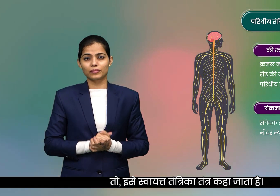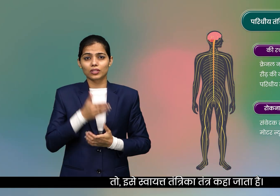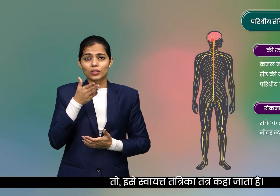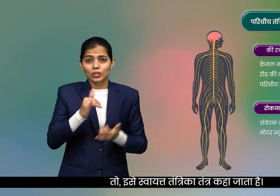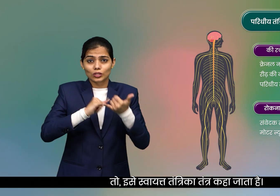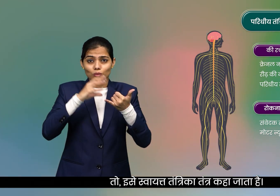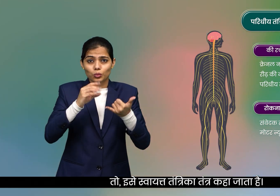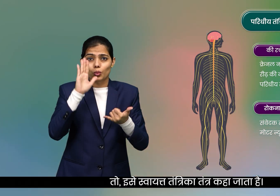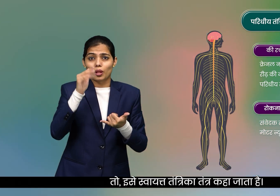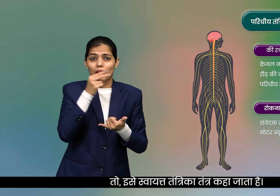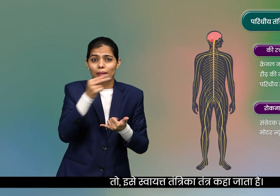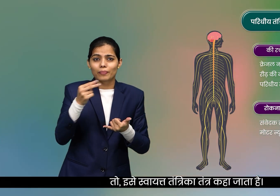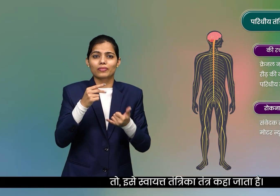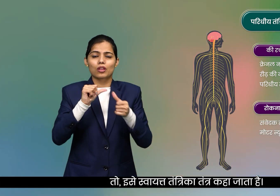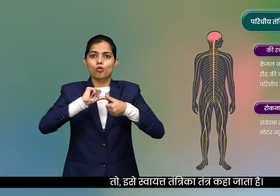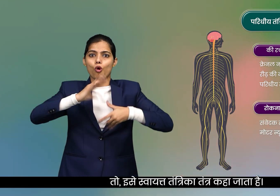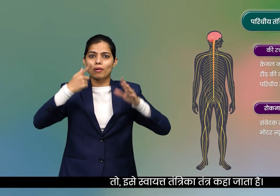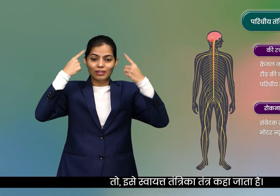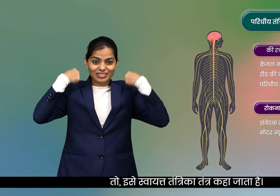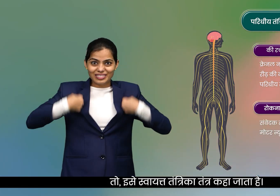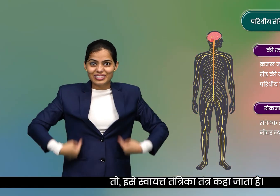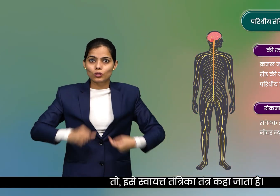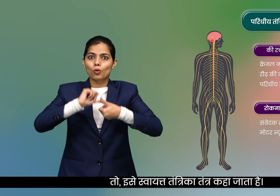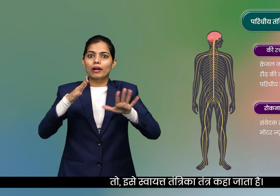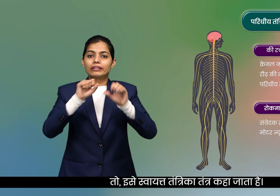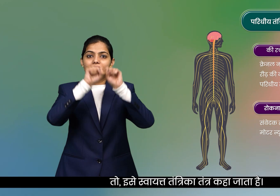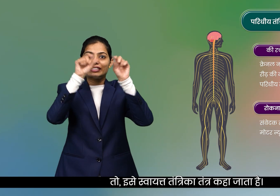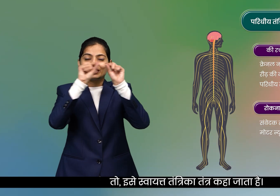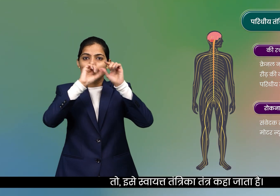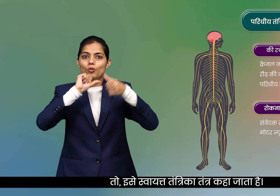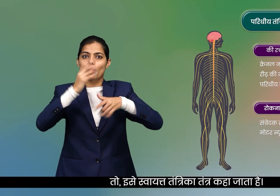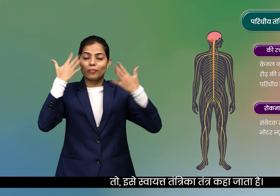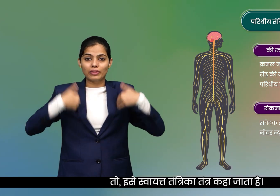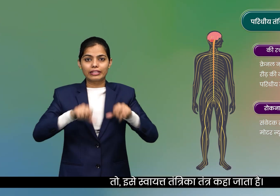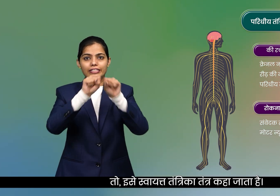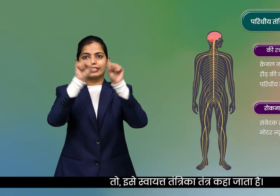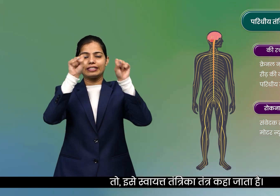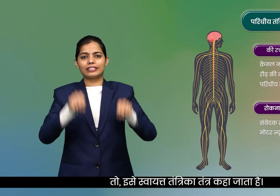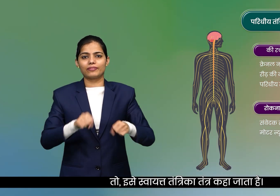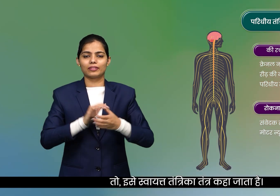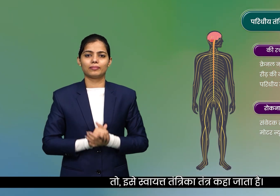तो इसे स्वायत्त तंत्रिका तंत्र कहा जाता है।